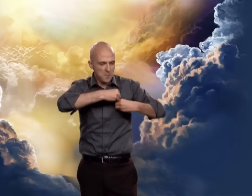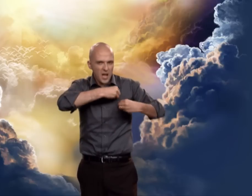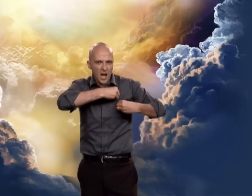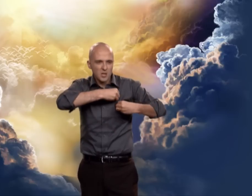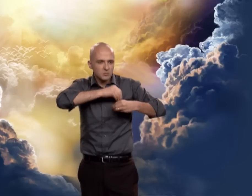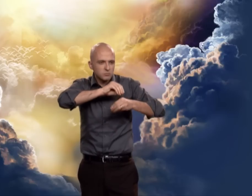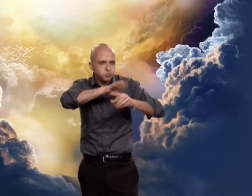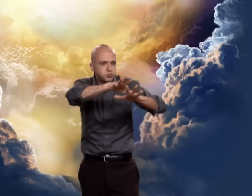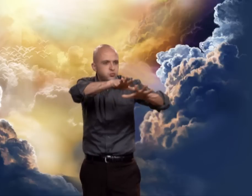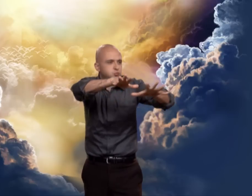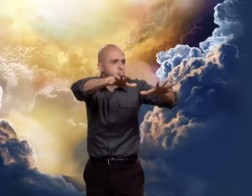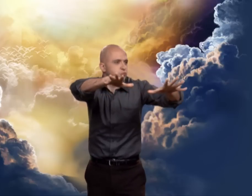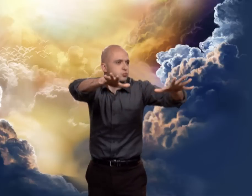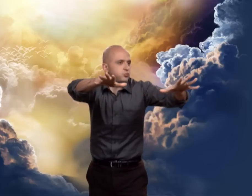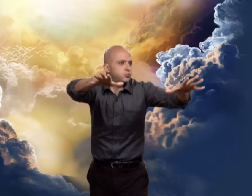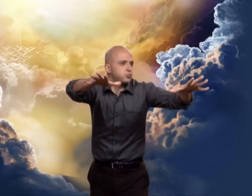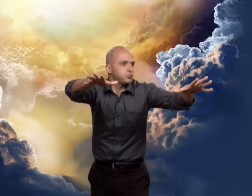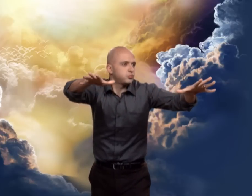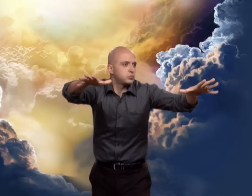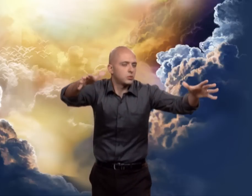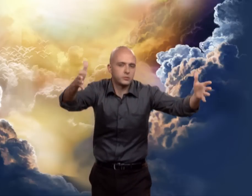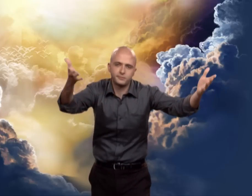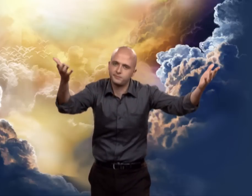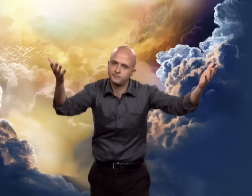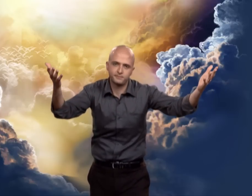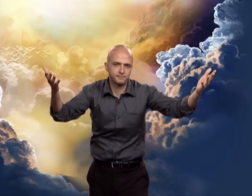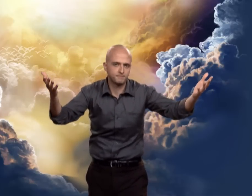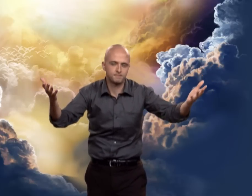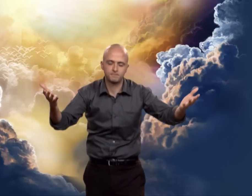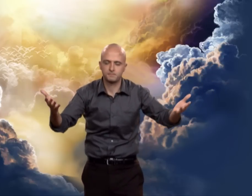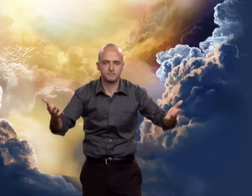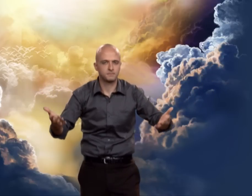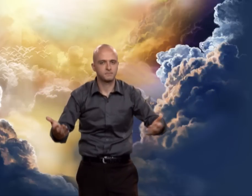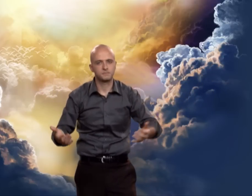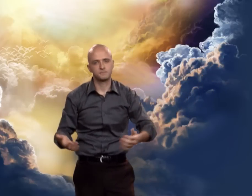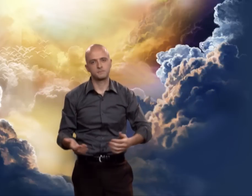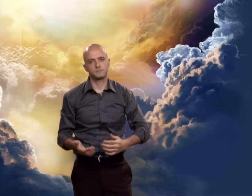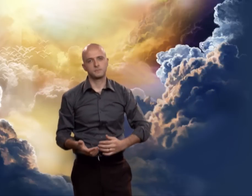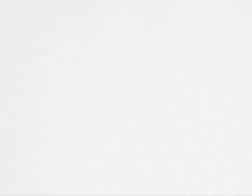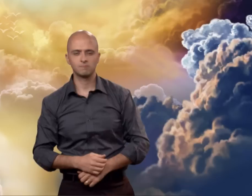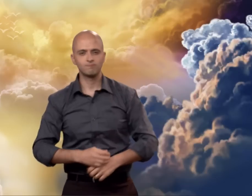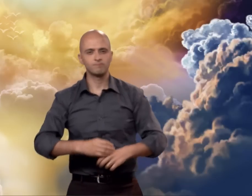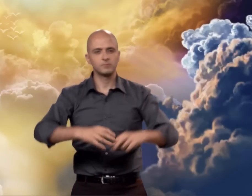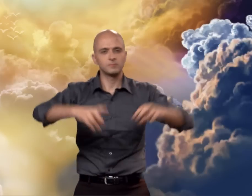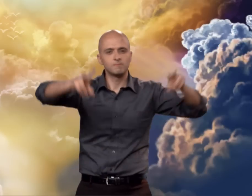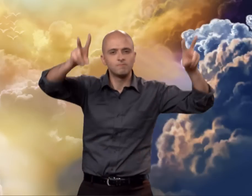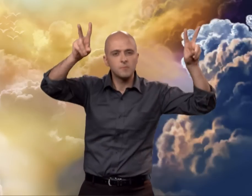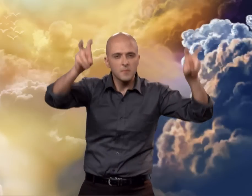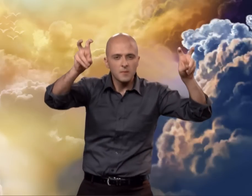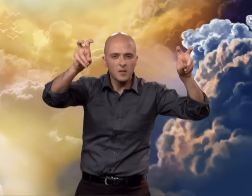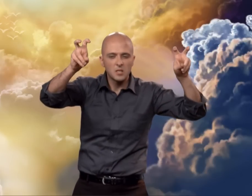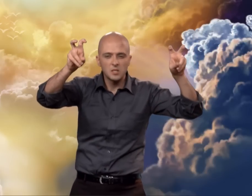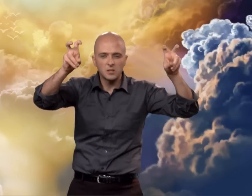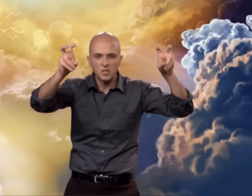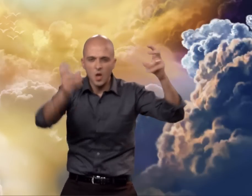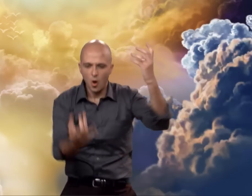os mandamentos de Deus, e ainda assim receber a aprovação divina. Tal doutrina, que reconhece a misericórdia de Deus,